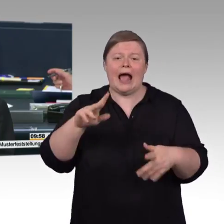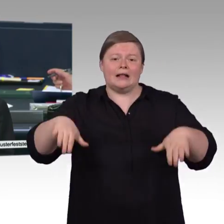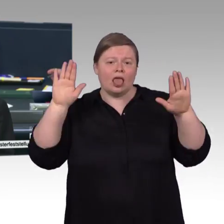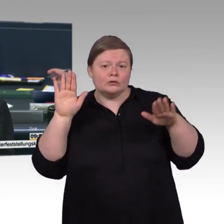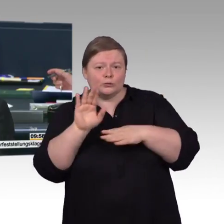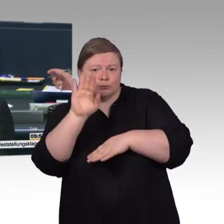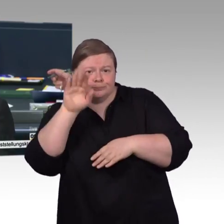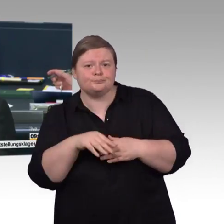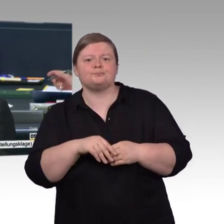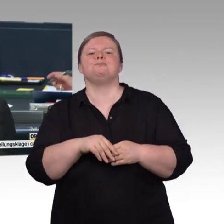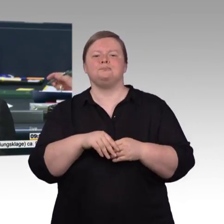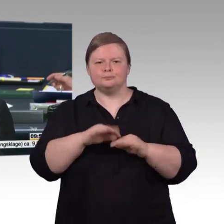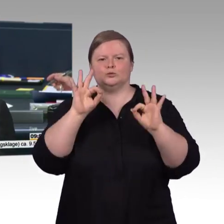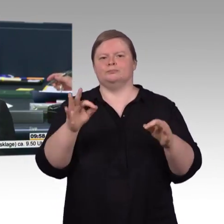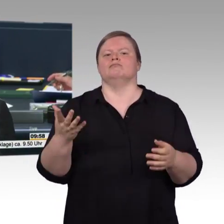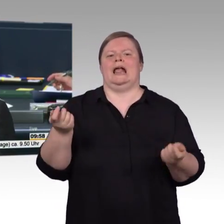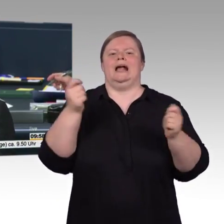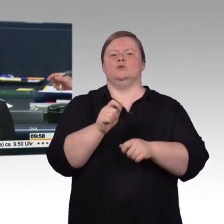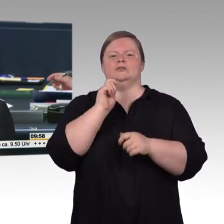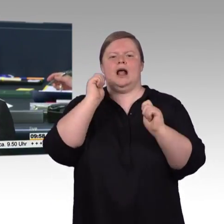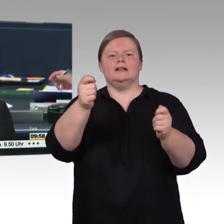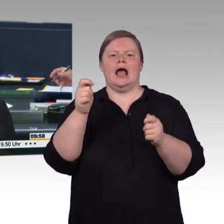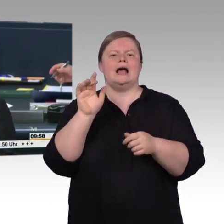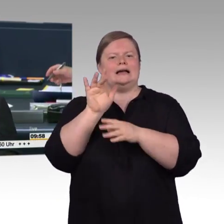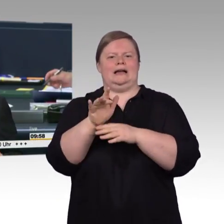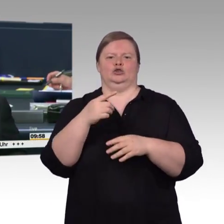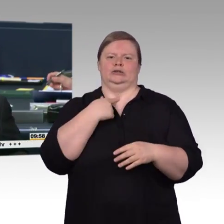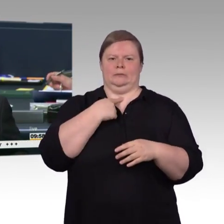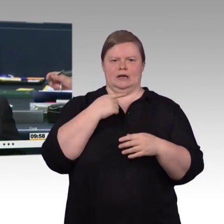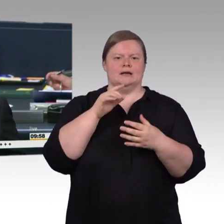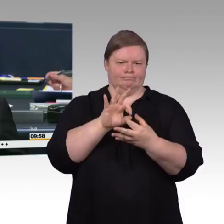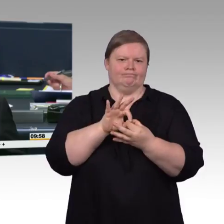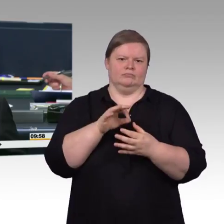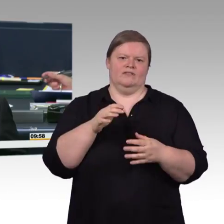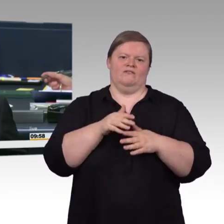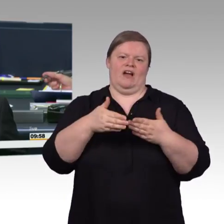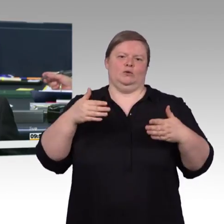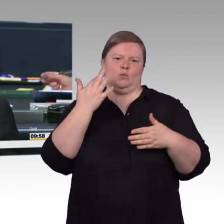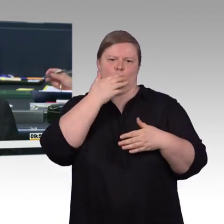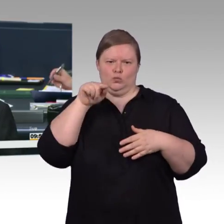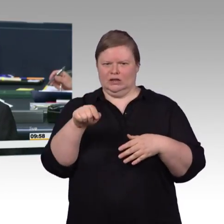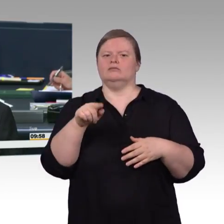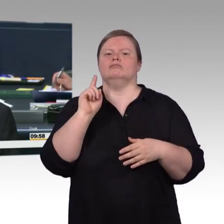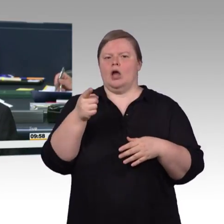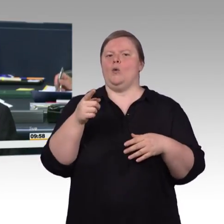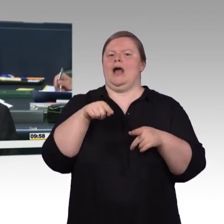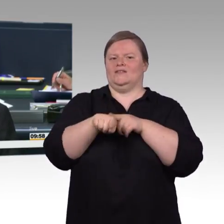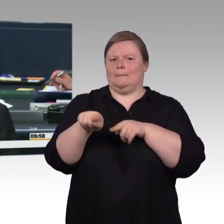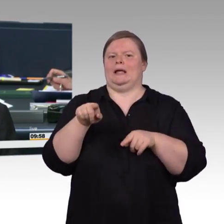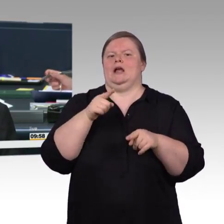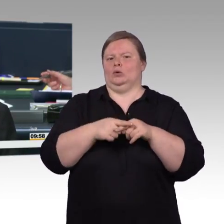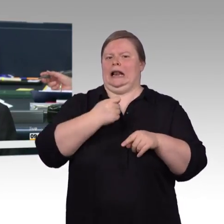die Beschlussempfehlung des Ausschusses für Recht und Verbraucherschutz zu dem von der Bundesregierung eingebrachten